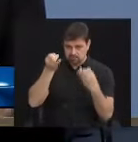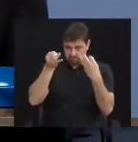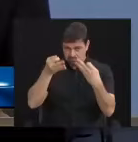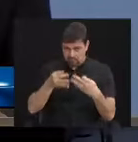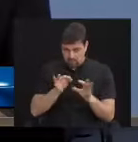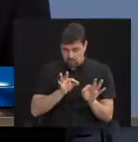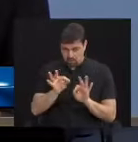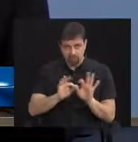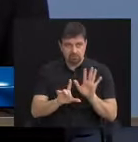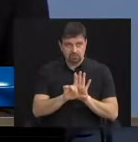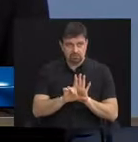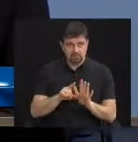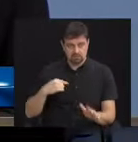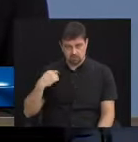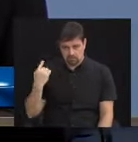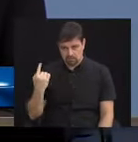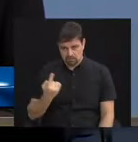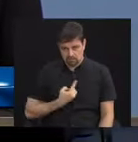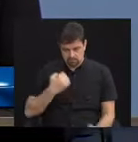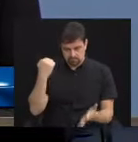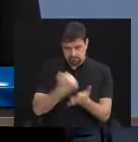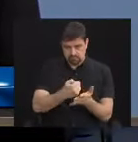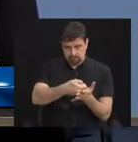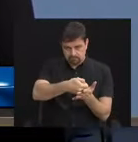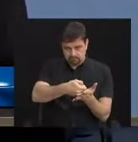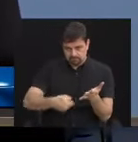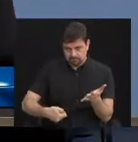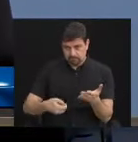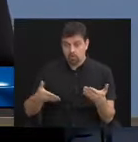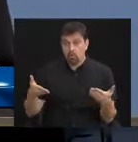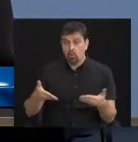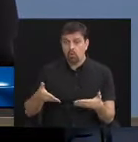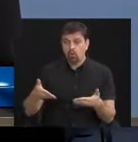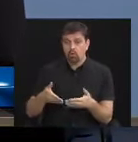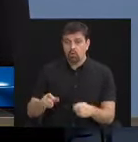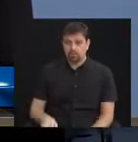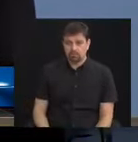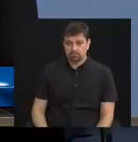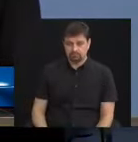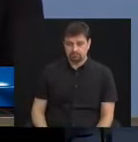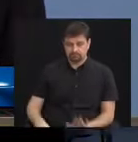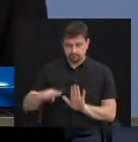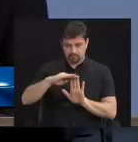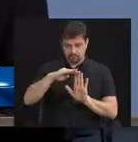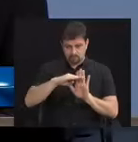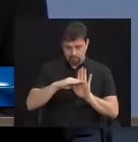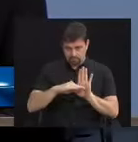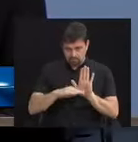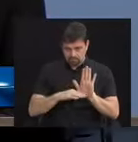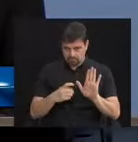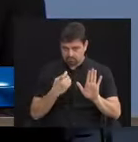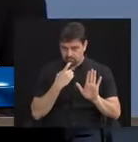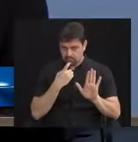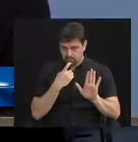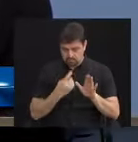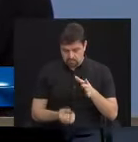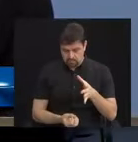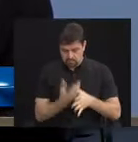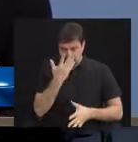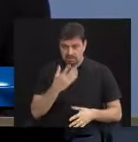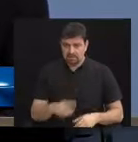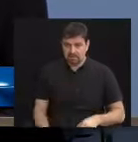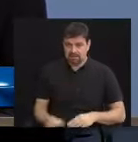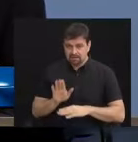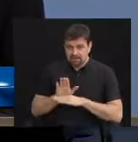na quarta-feira, um dia antes da visita, Carlão do PT já havia protocolado uma moção de apelo ao reitor da Unicamp para tomar providências